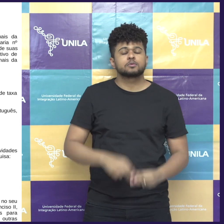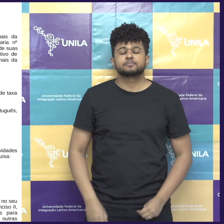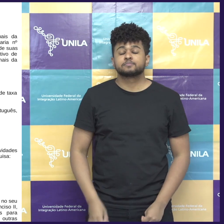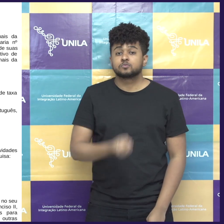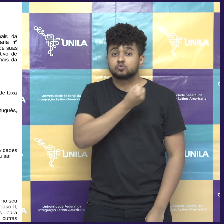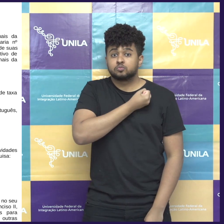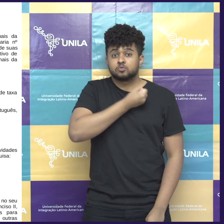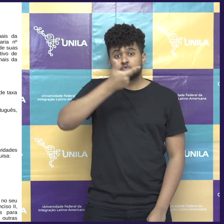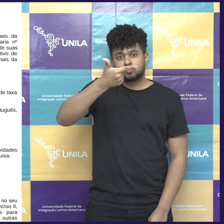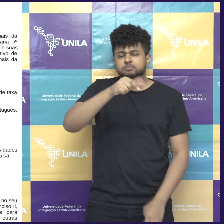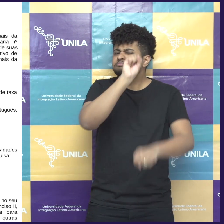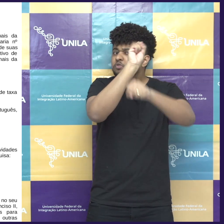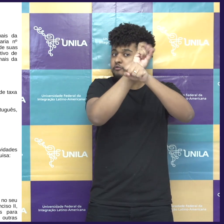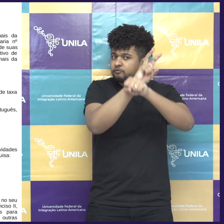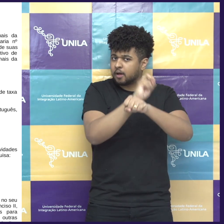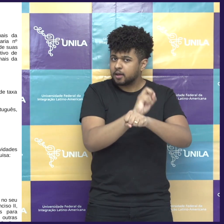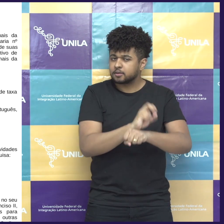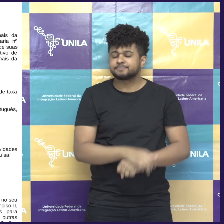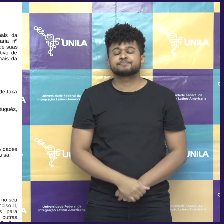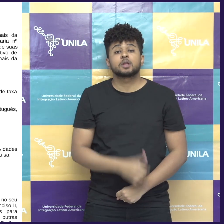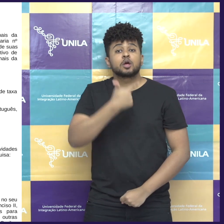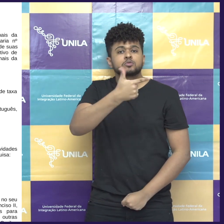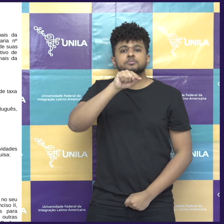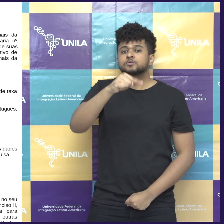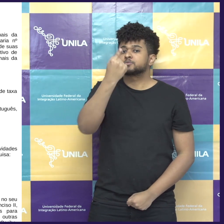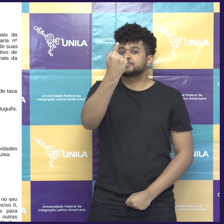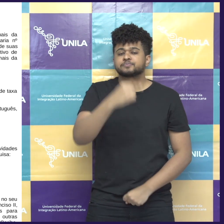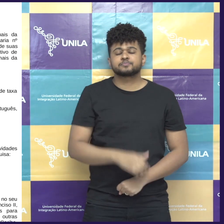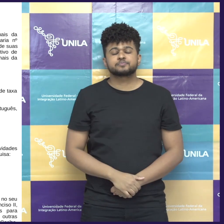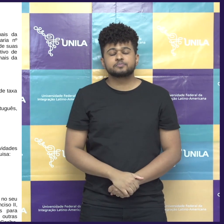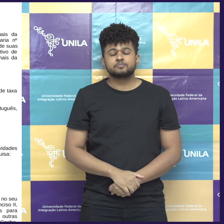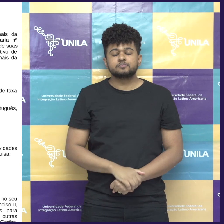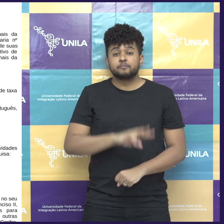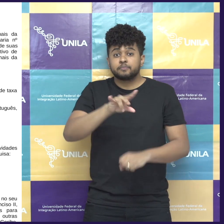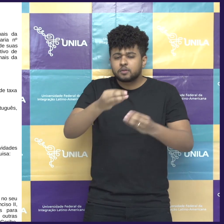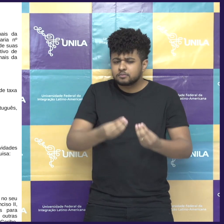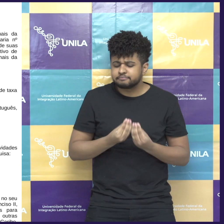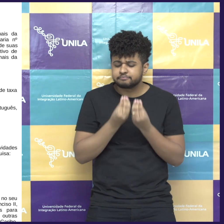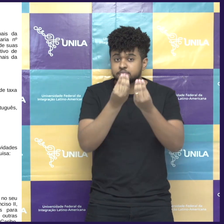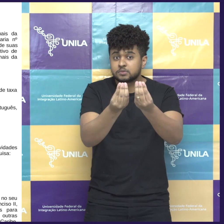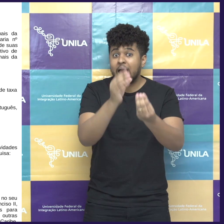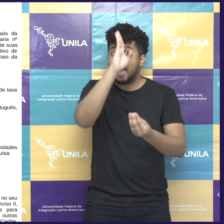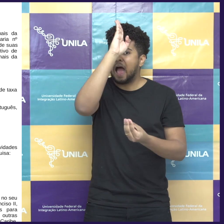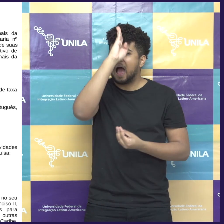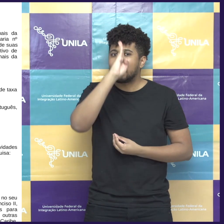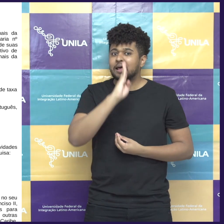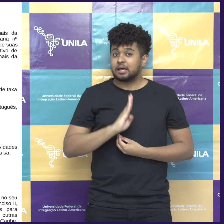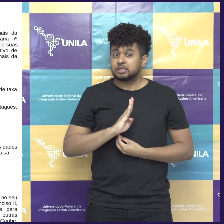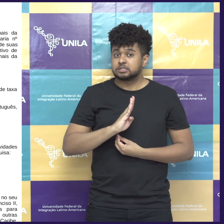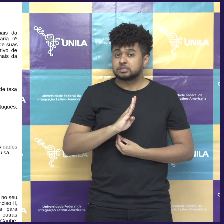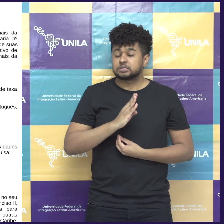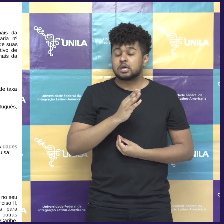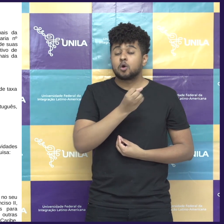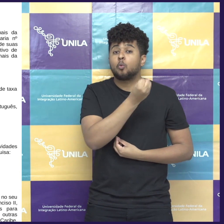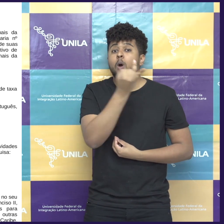2. Das vagas. 2.1. Serão ofertadas gratuitamente